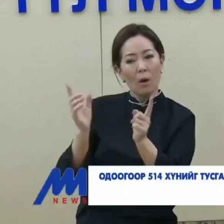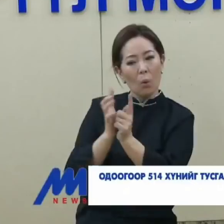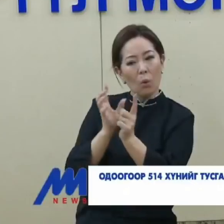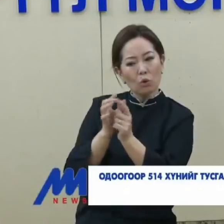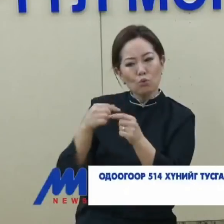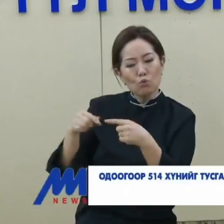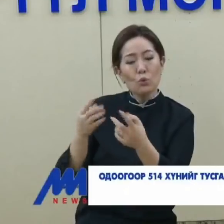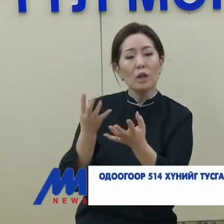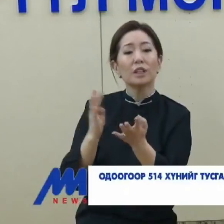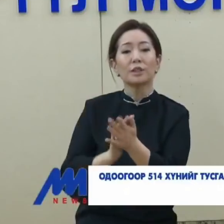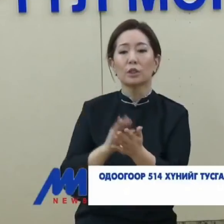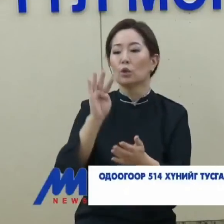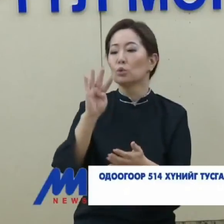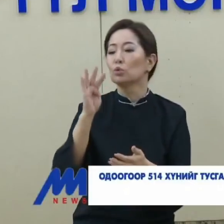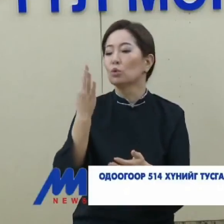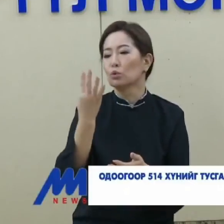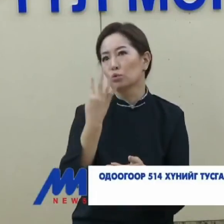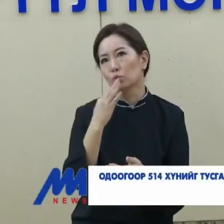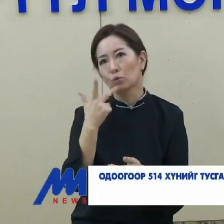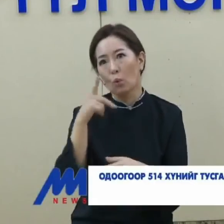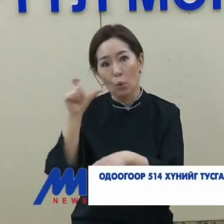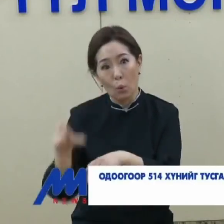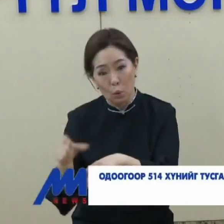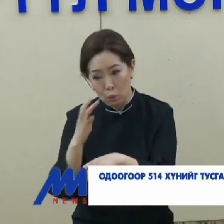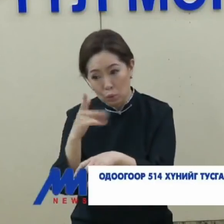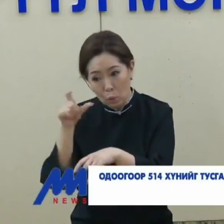43 Дорногов аймагт 80 хавдл нийт